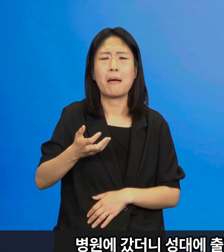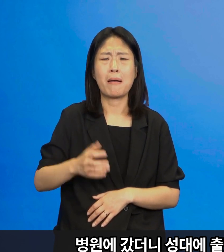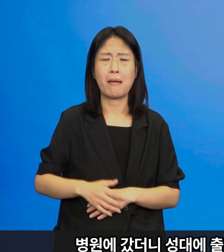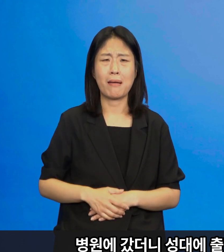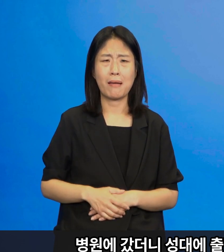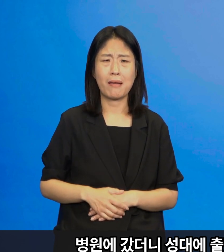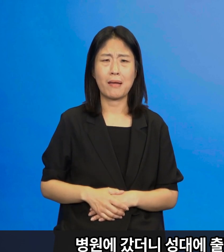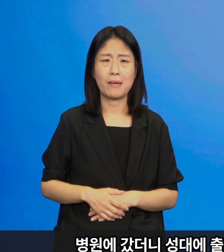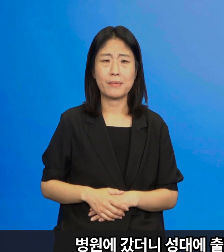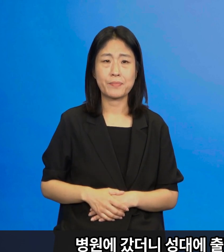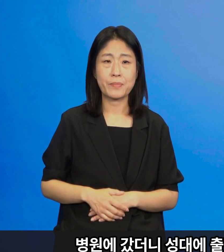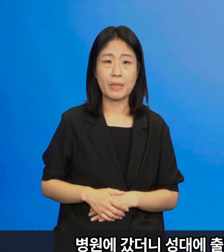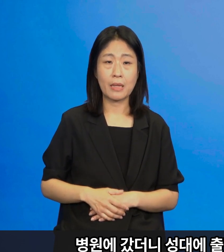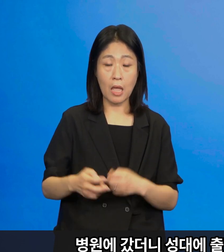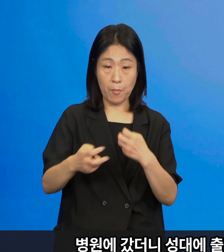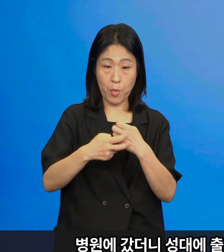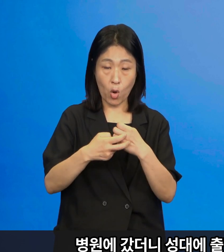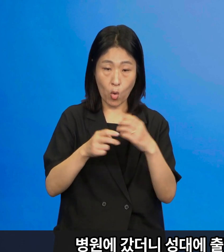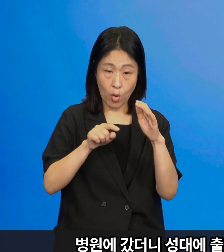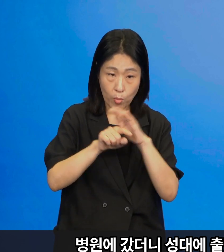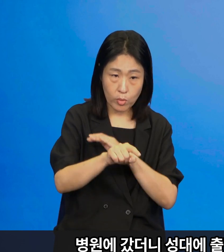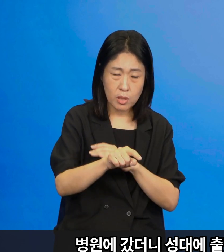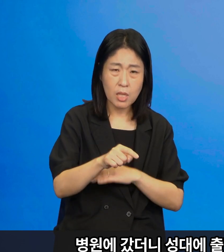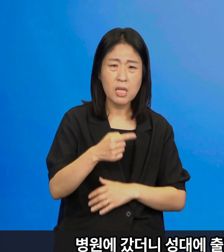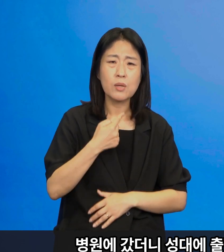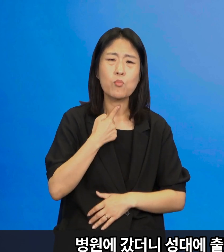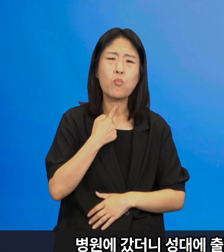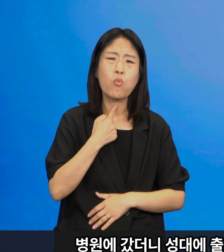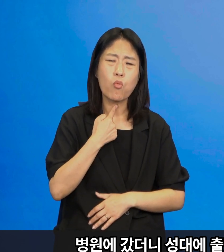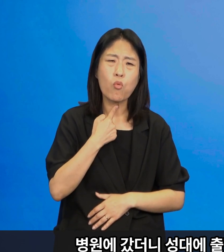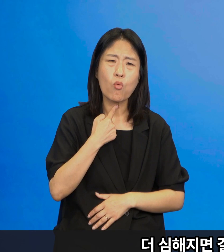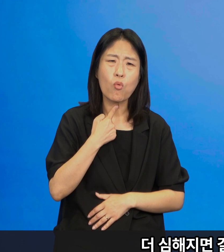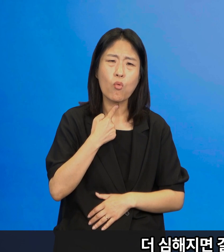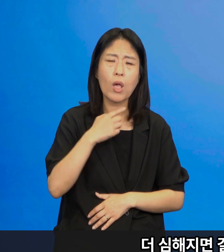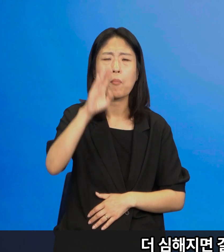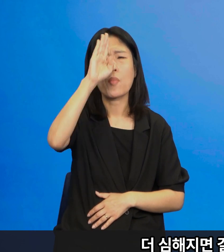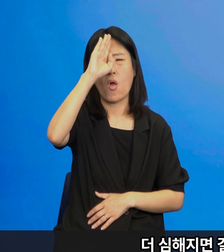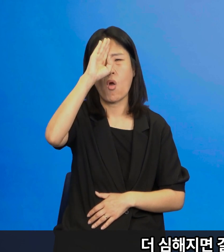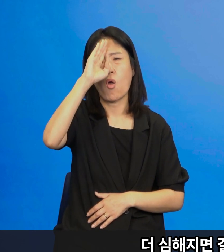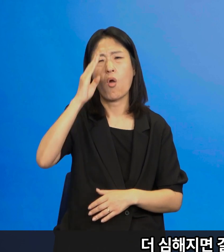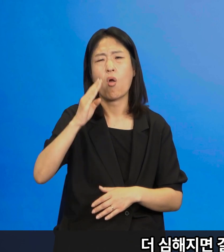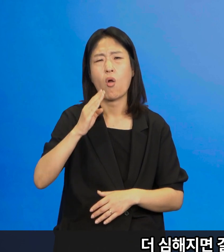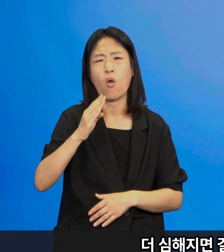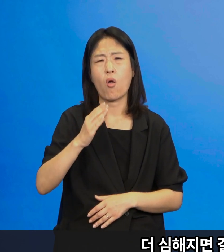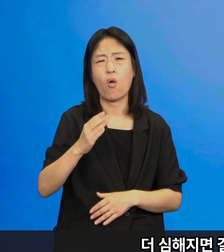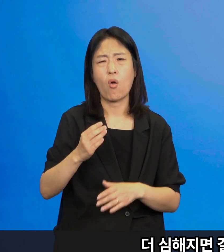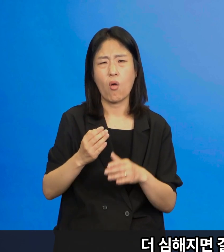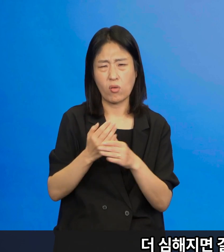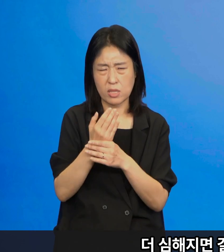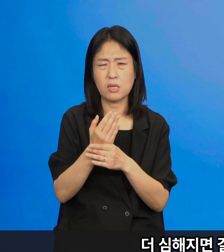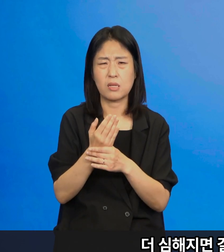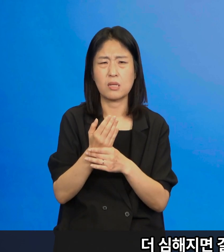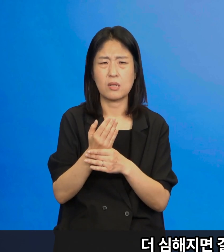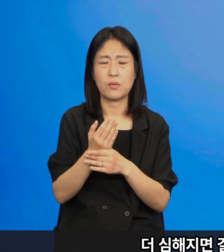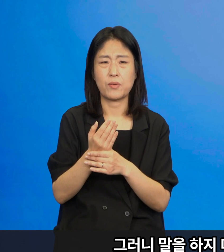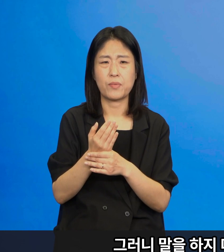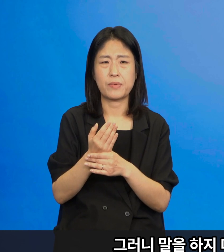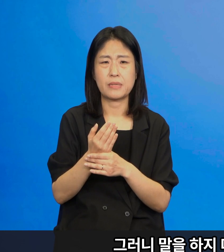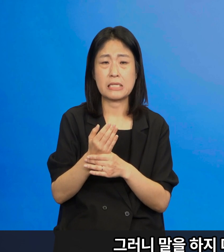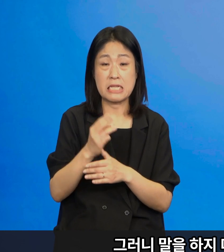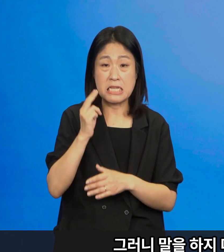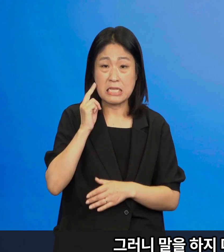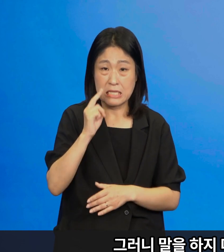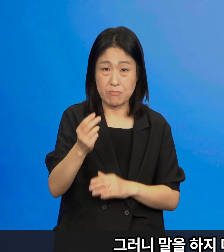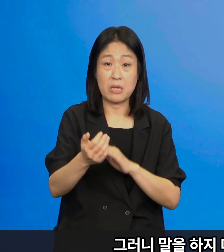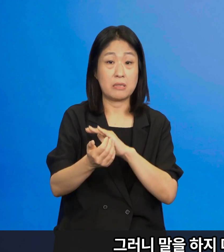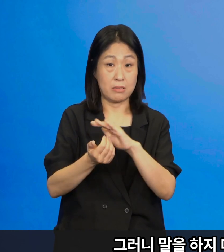갔더니 성대에서 출혈이 났다고, 피가 많이 났는데 더 심해지면 결절이 올 것 같다고,